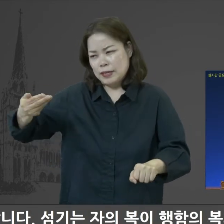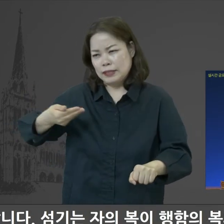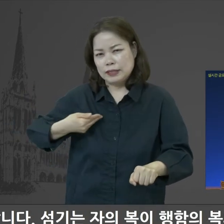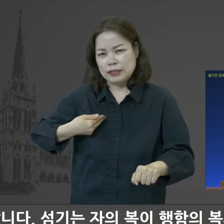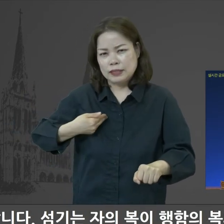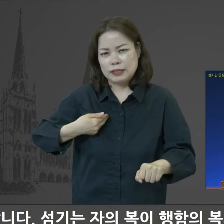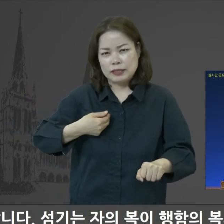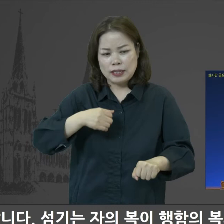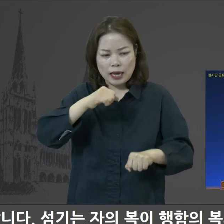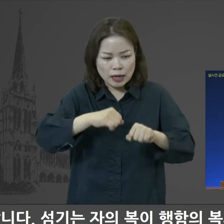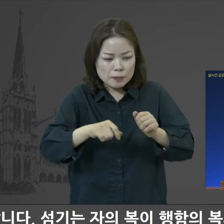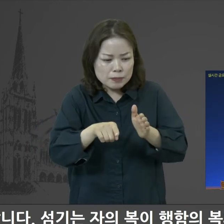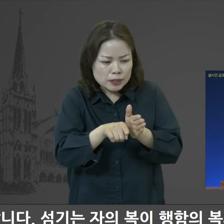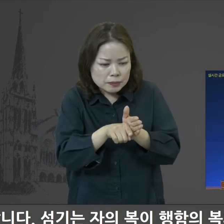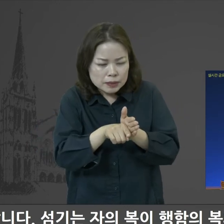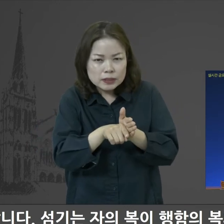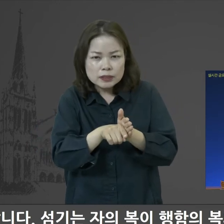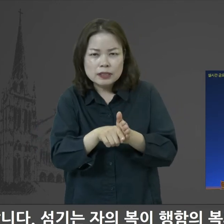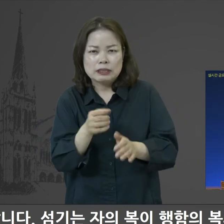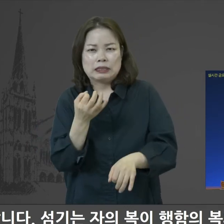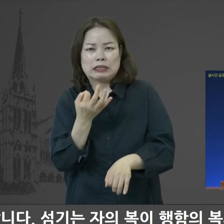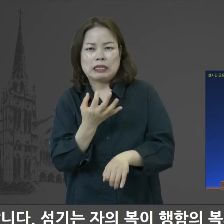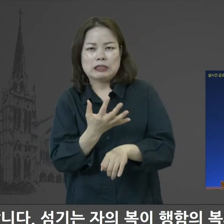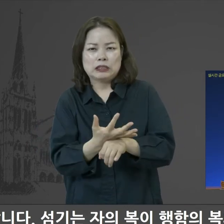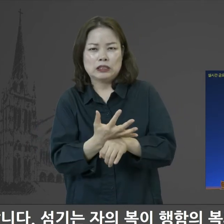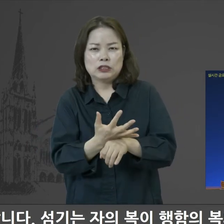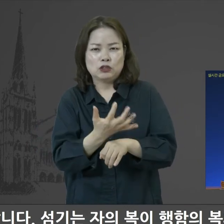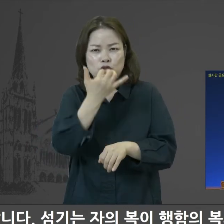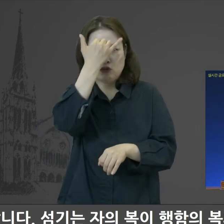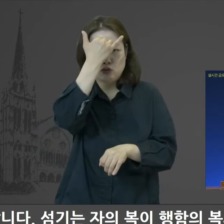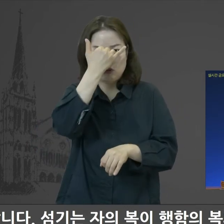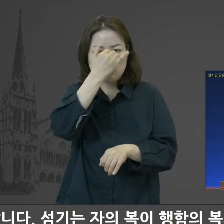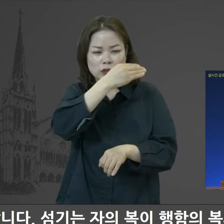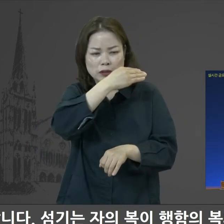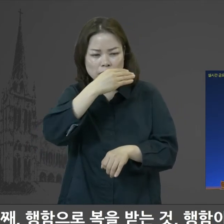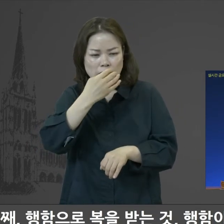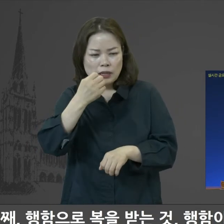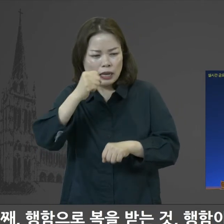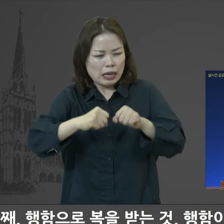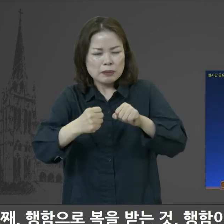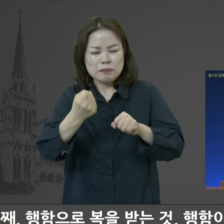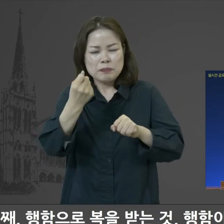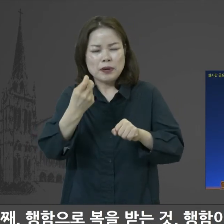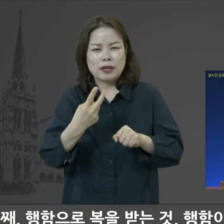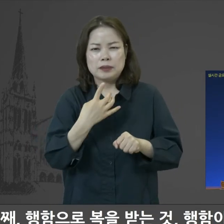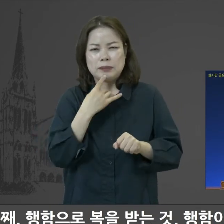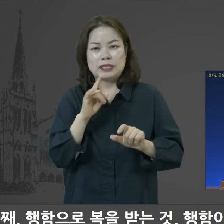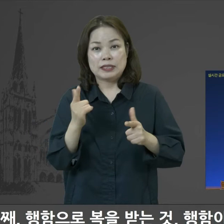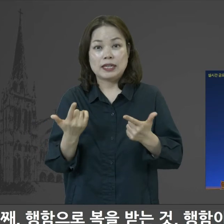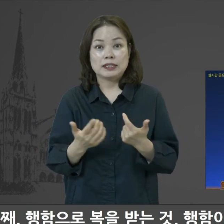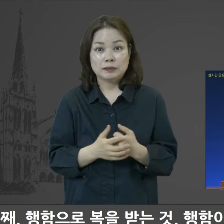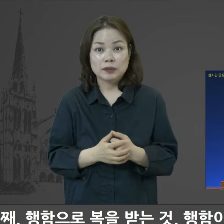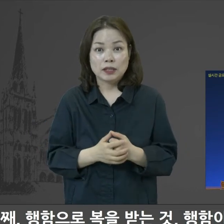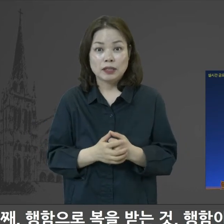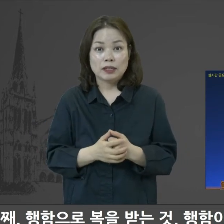행함이 있는 믿음이라 했을 때 이것은 단순히 윤리적으로 바른 행위 몇 개 하는 게 아닙니다.